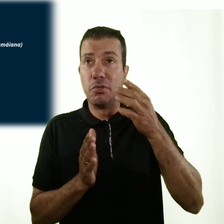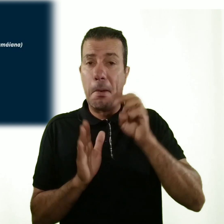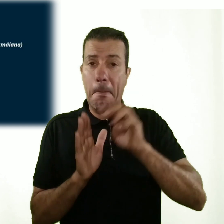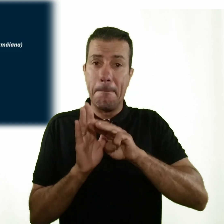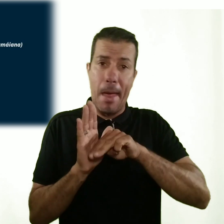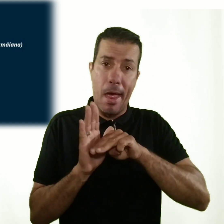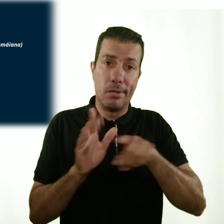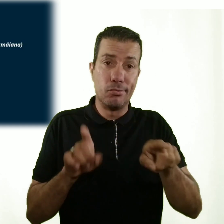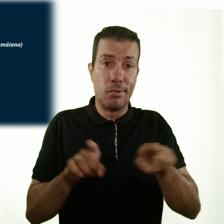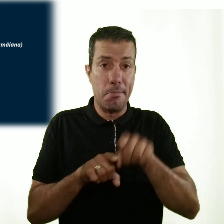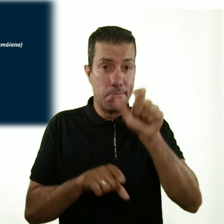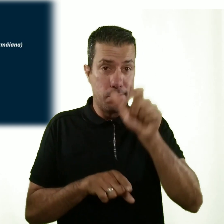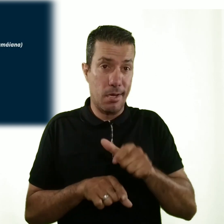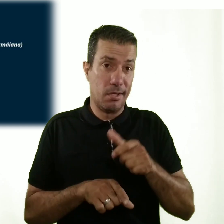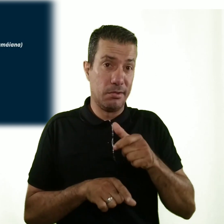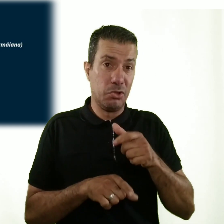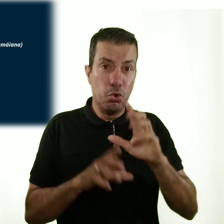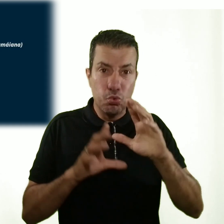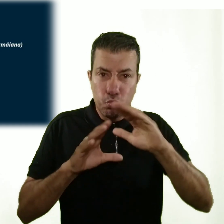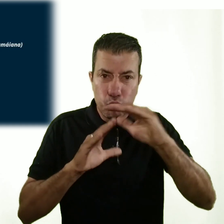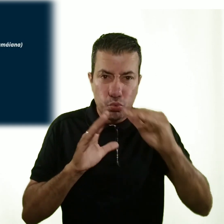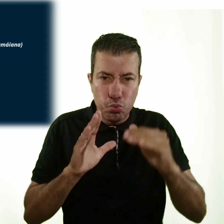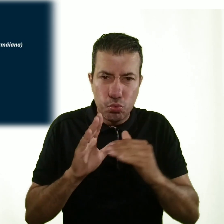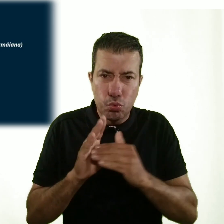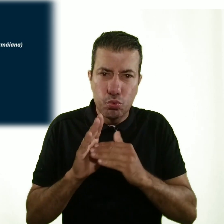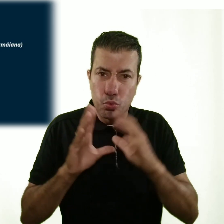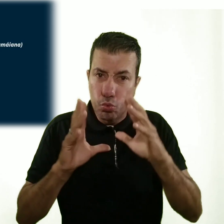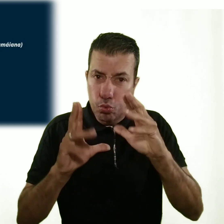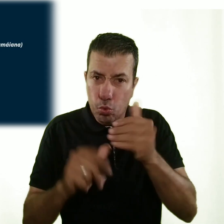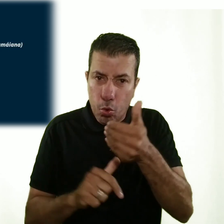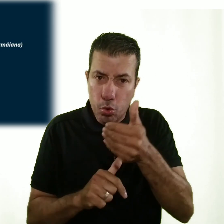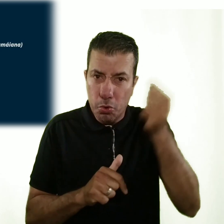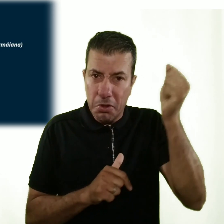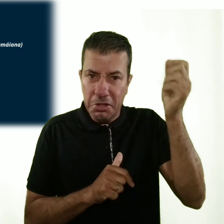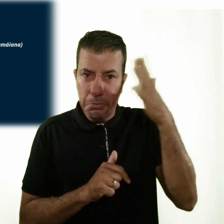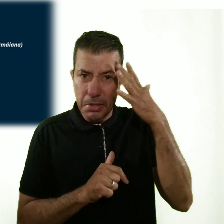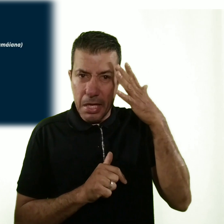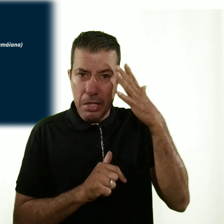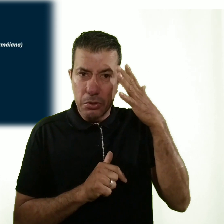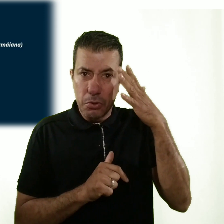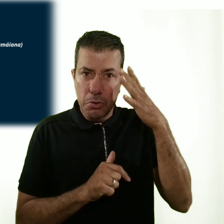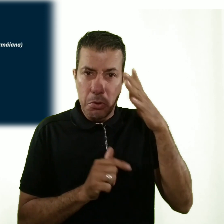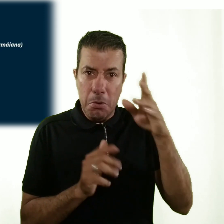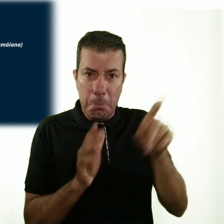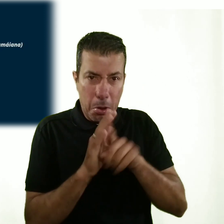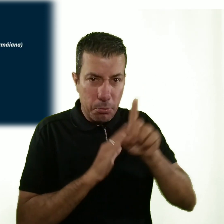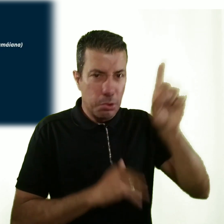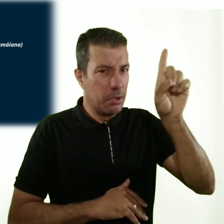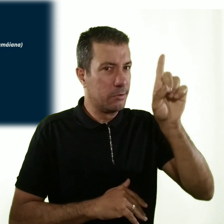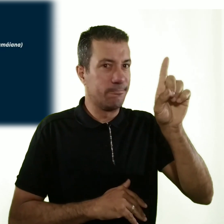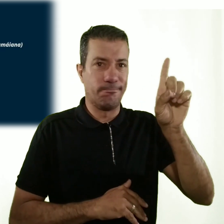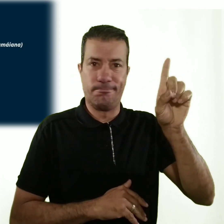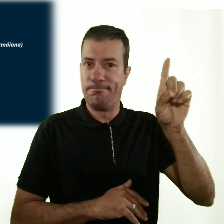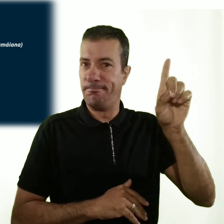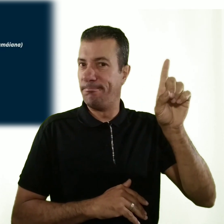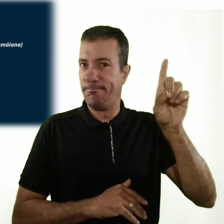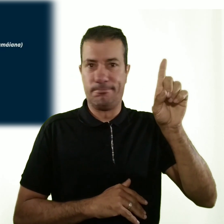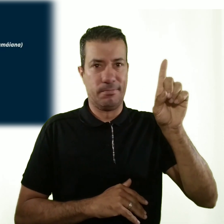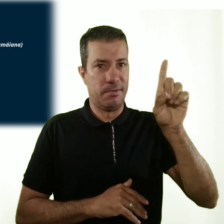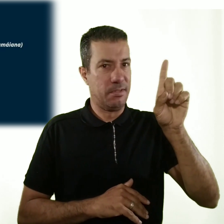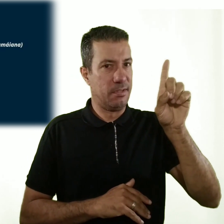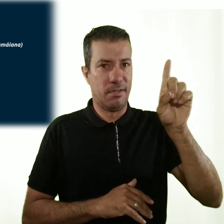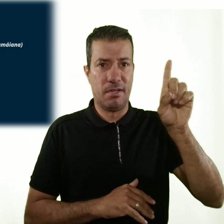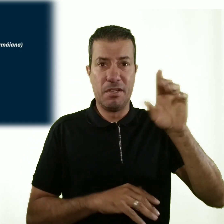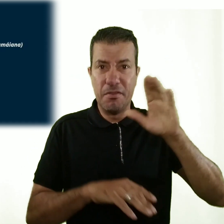e todos não podem ser inspirados pelo mesmo Deus, porque Deus não seria tão incoerente de fazer um